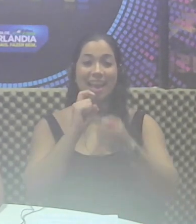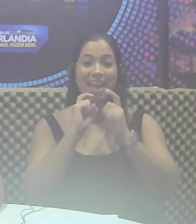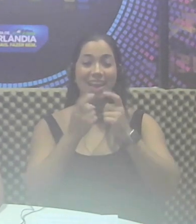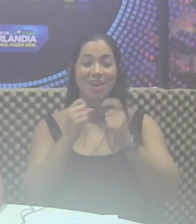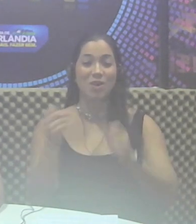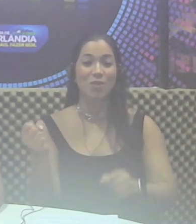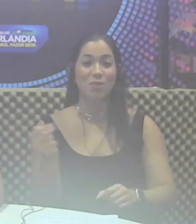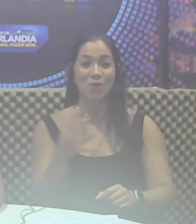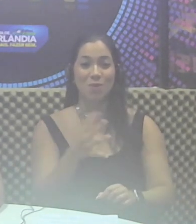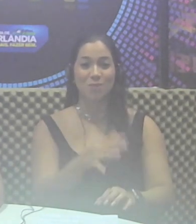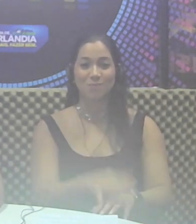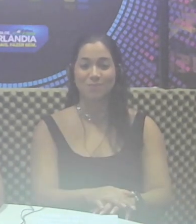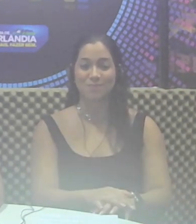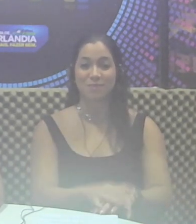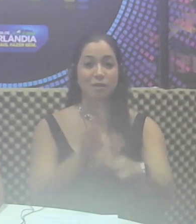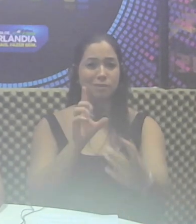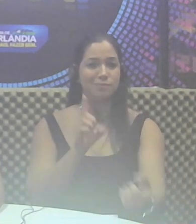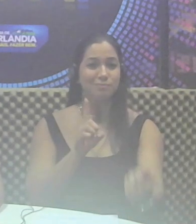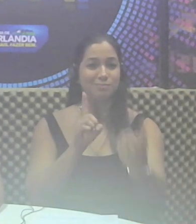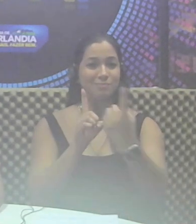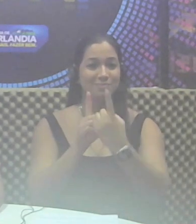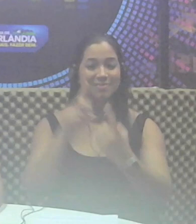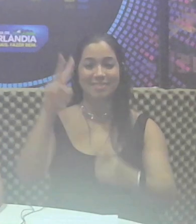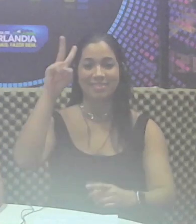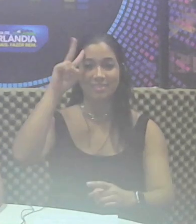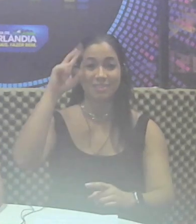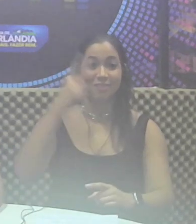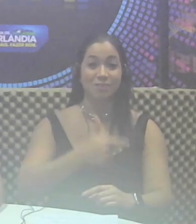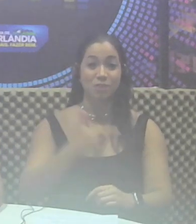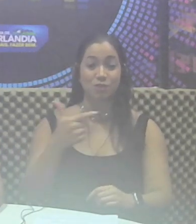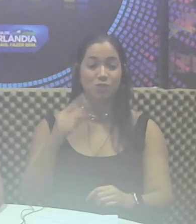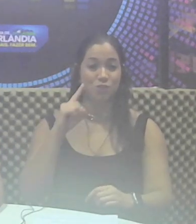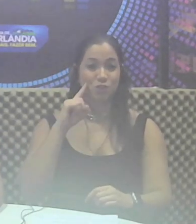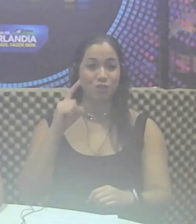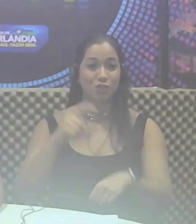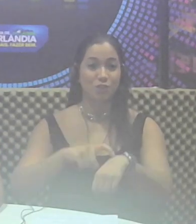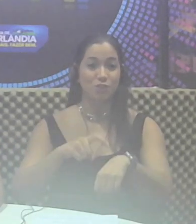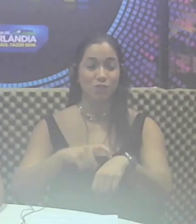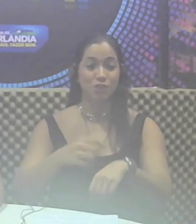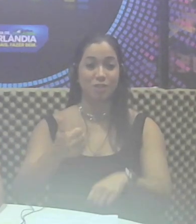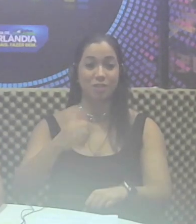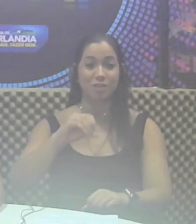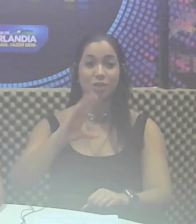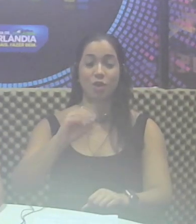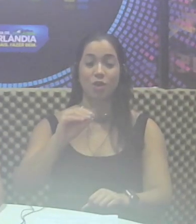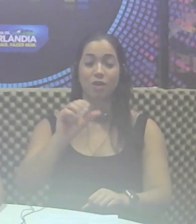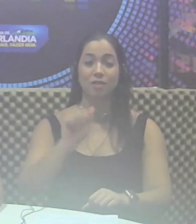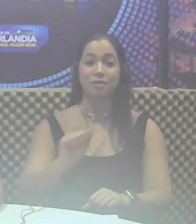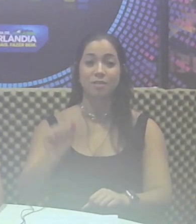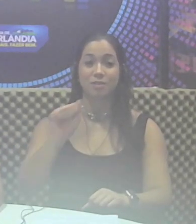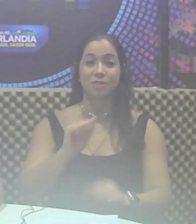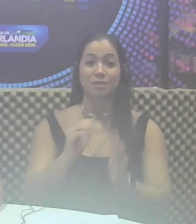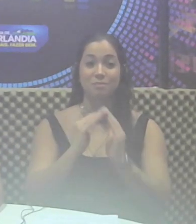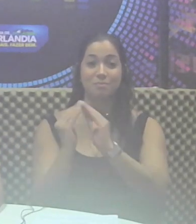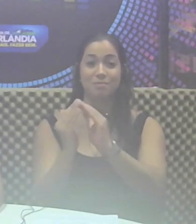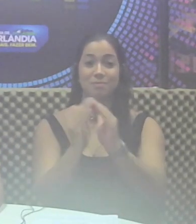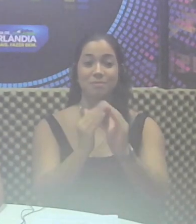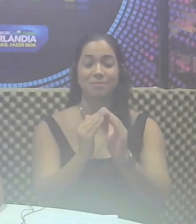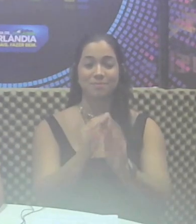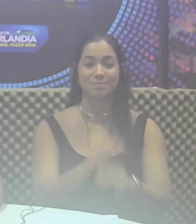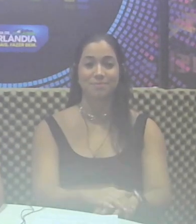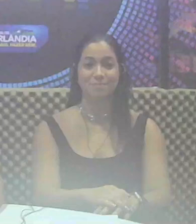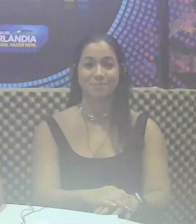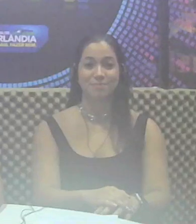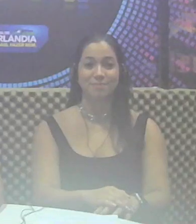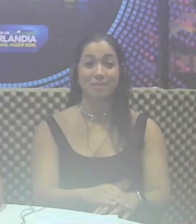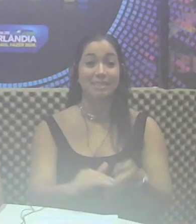dessa nova etapa. O encontro será na segunda-feira, dia 22, às 7 da noite, na Associação de Moradores do Distrito.